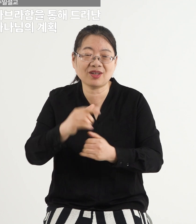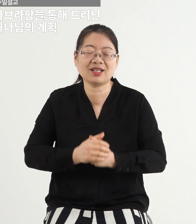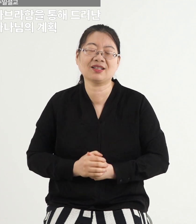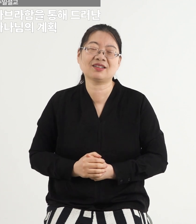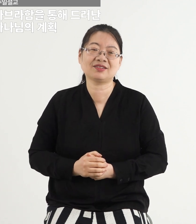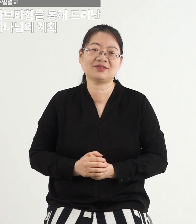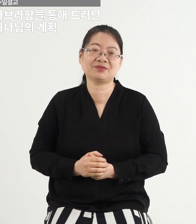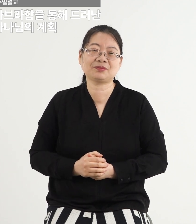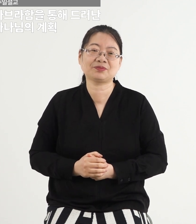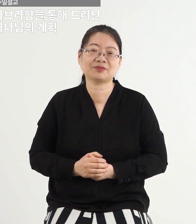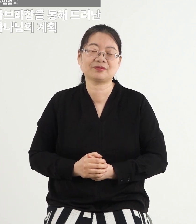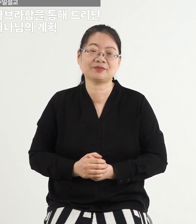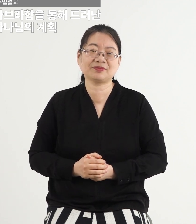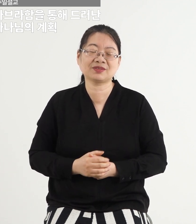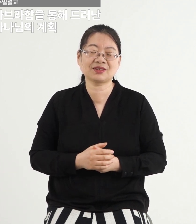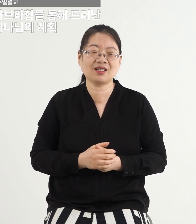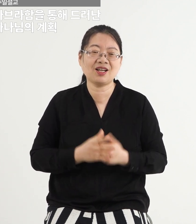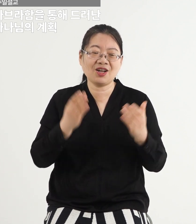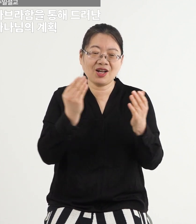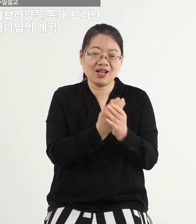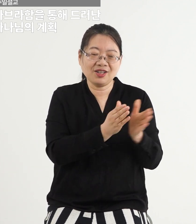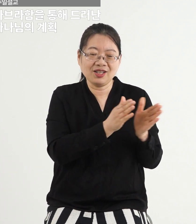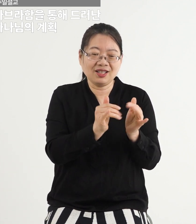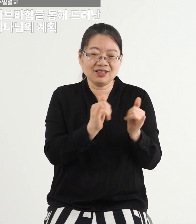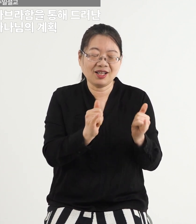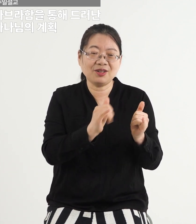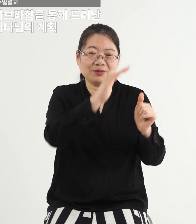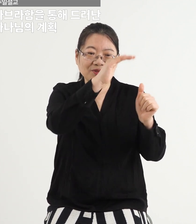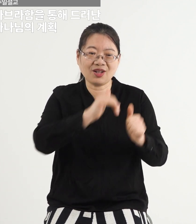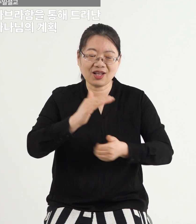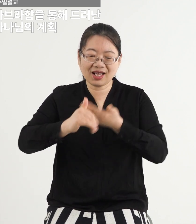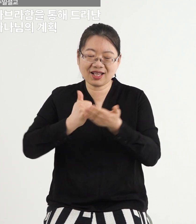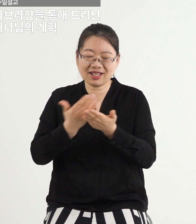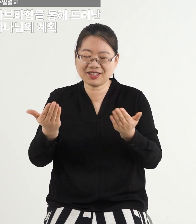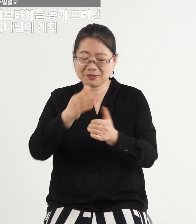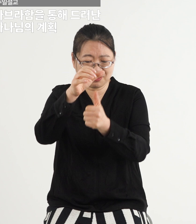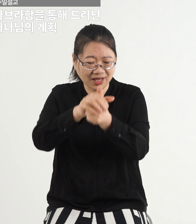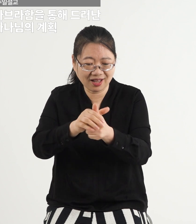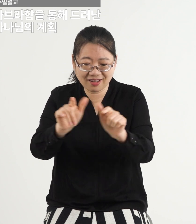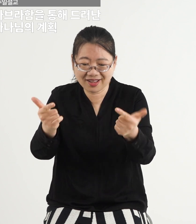그런 완성된 사람들을 하나님이 불러다가 하나님이 일을 하시는 게 아니다.